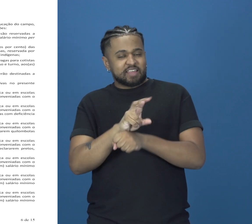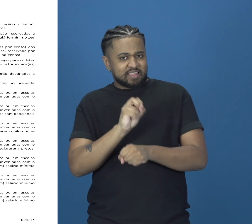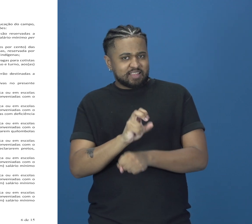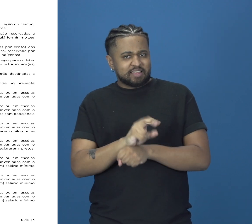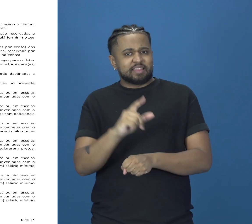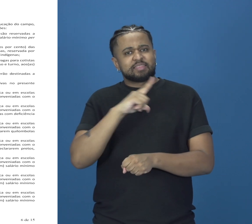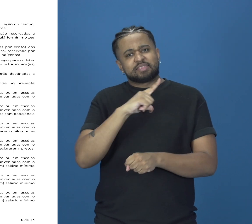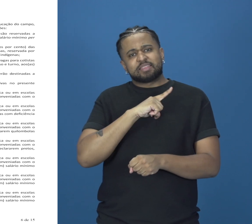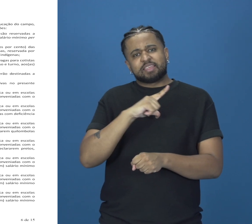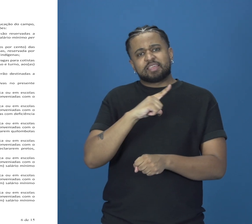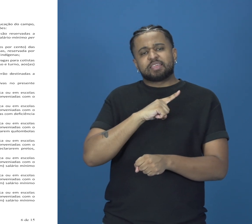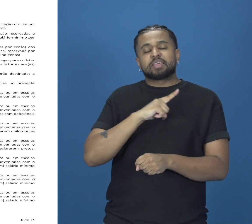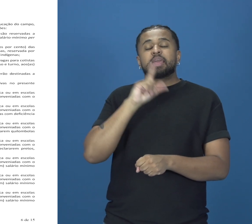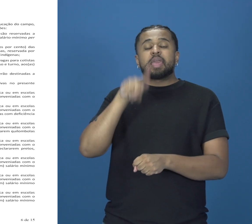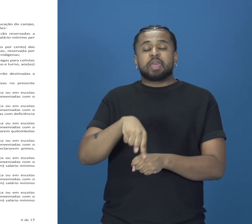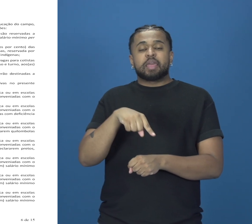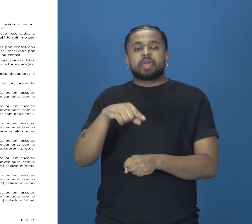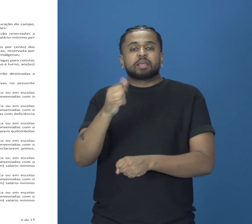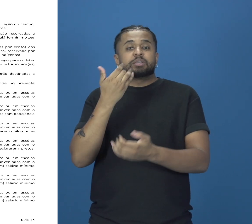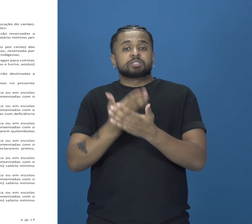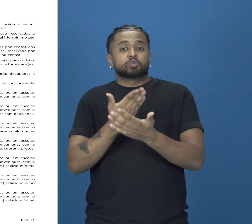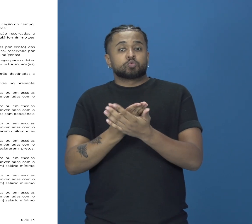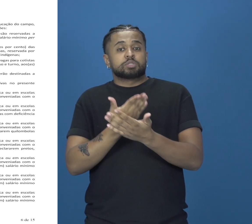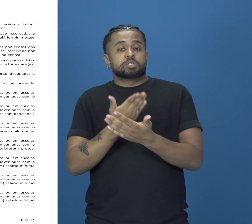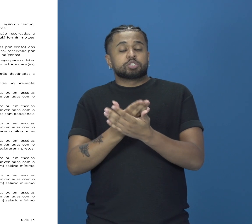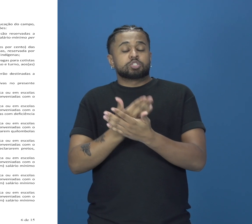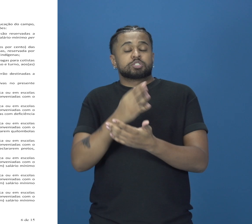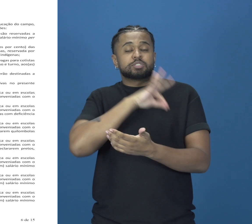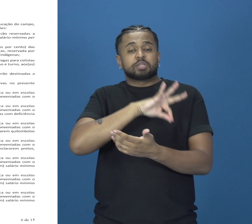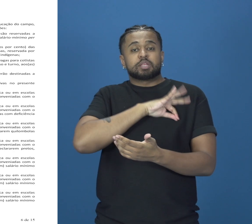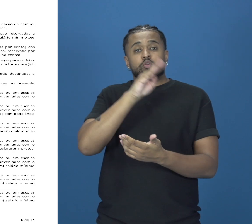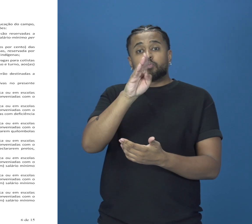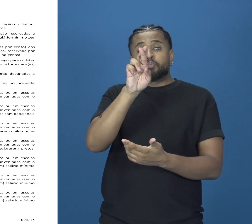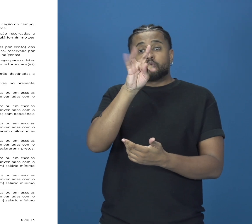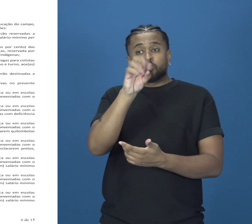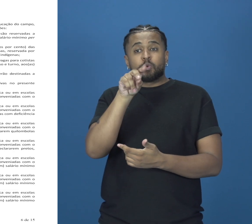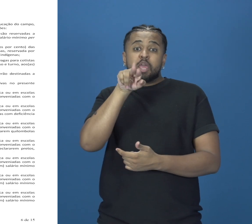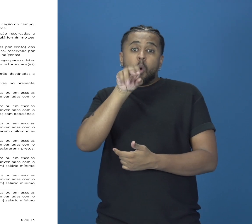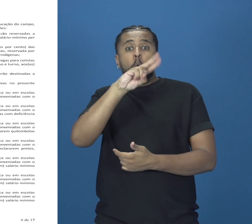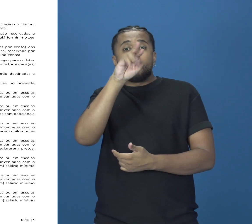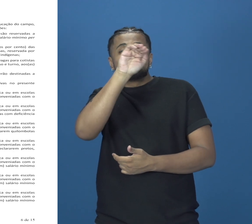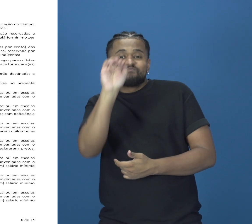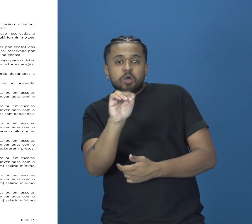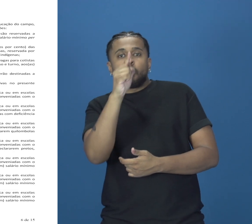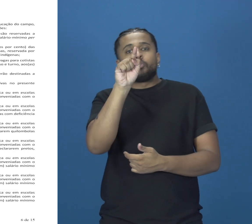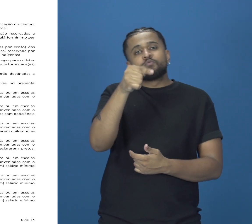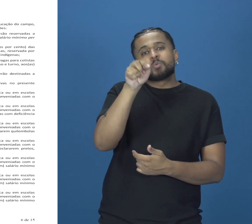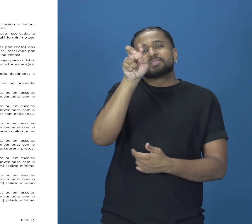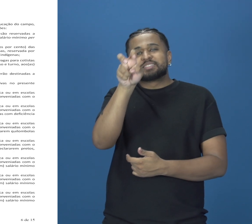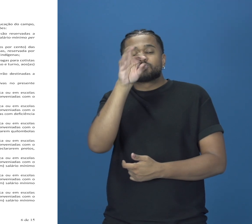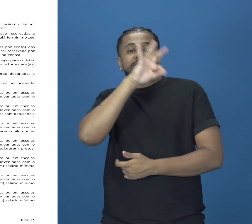de que trata o caput são reservadas a estudantes com renda familiar bruta igual ou inferior a um